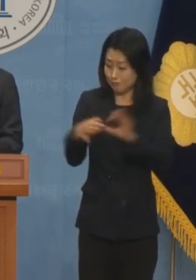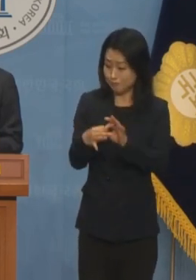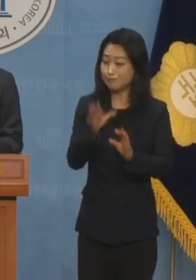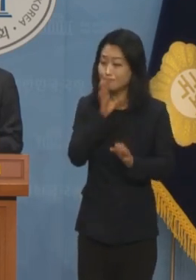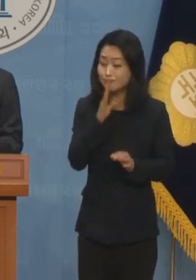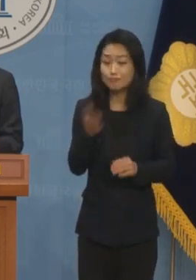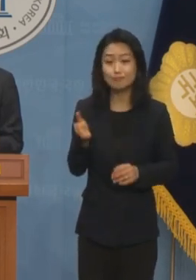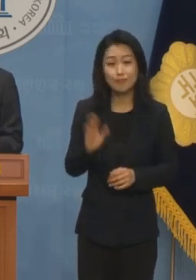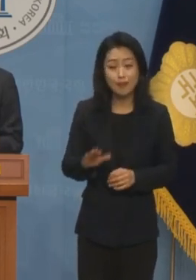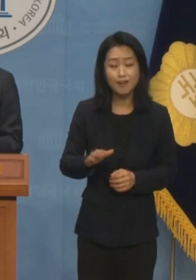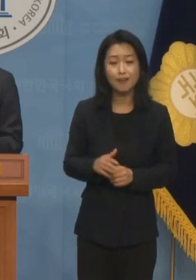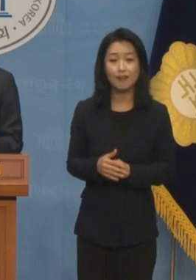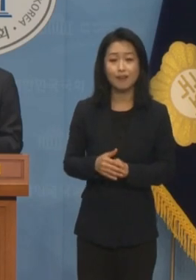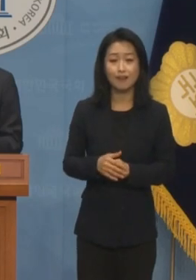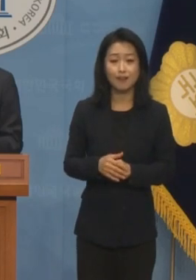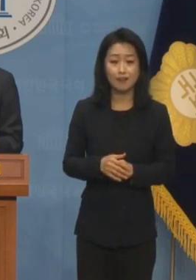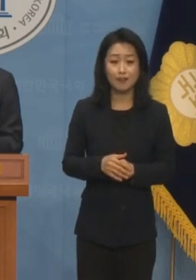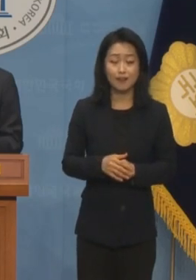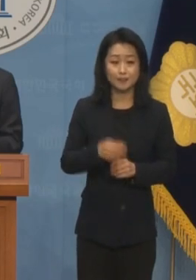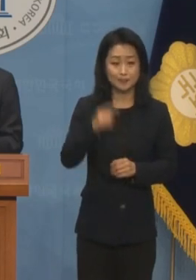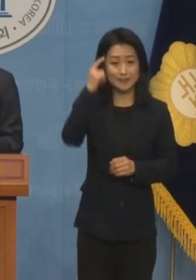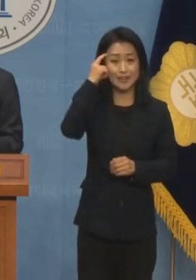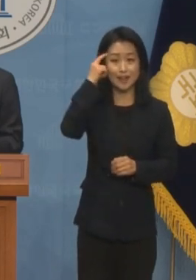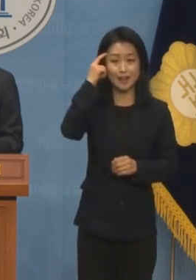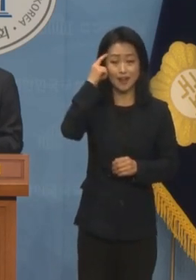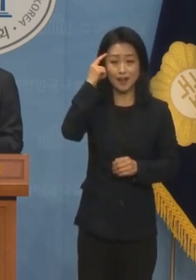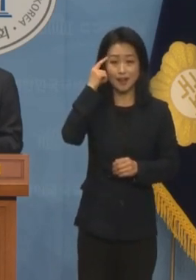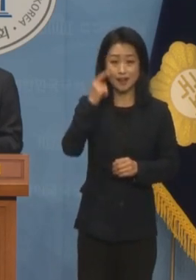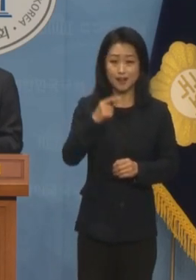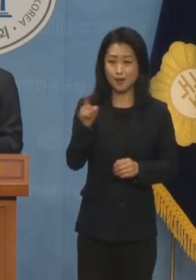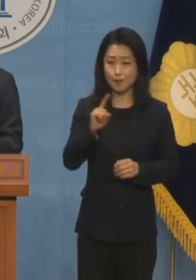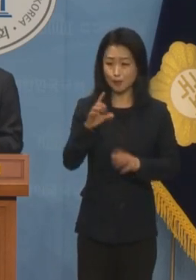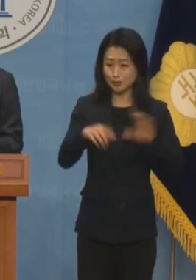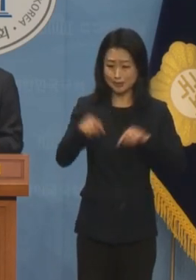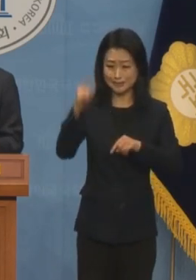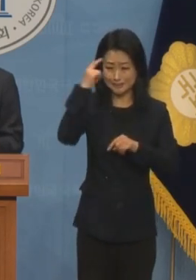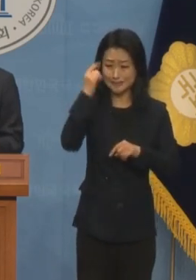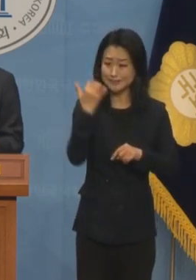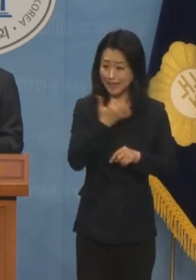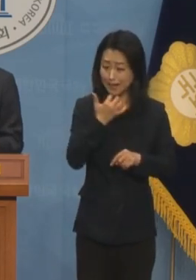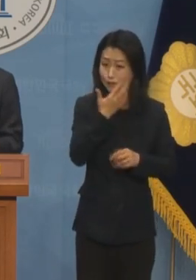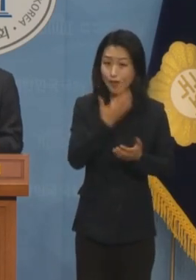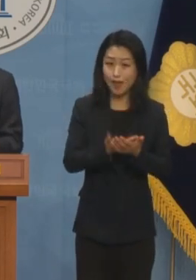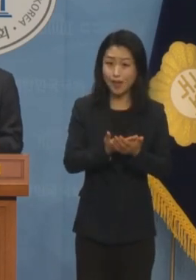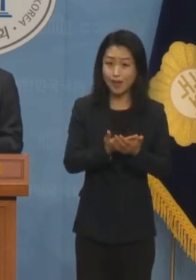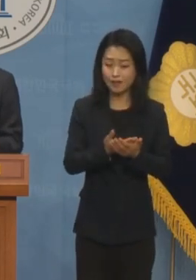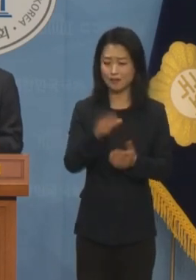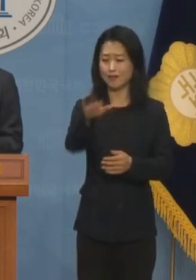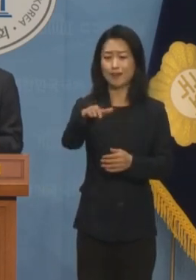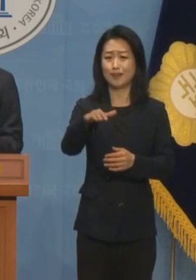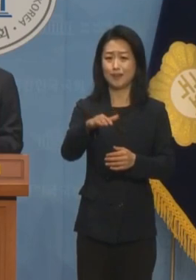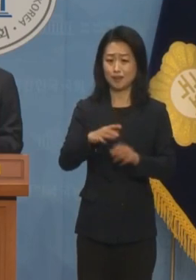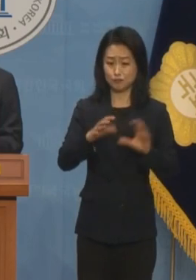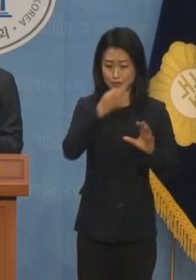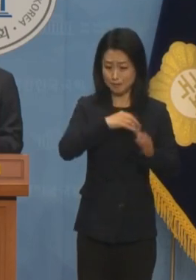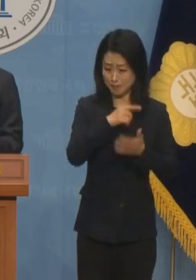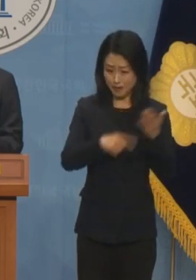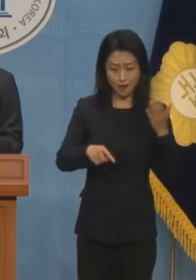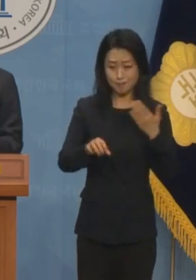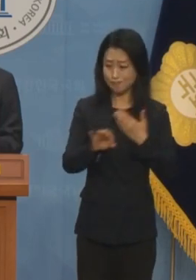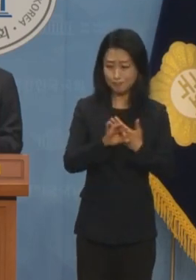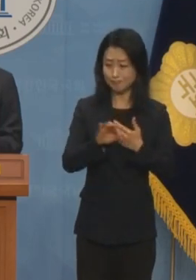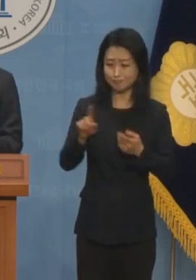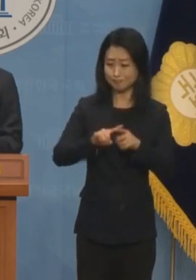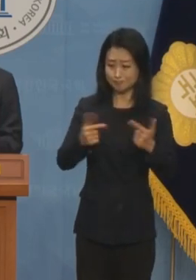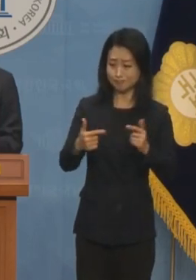것입니다. 이념과 가치를 앞세워도 국익에 도움이 되지 않으면 돌아서는 게 외교입니다.